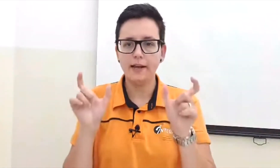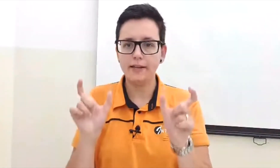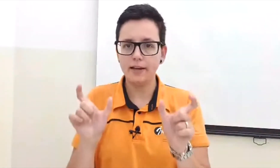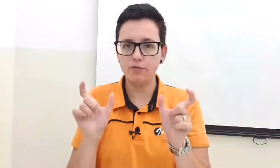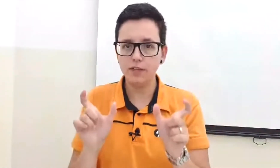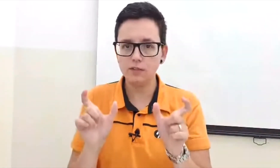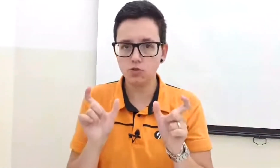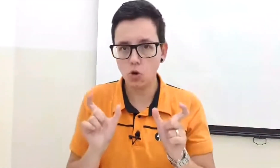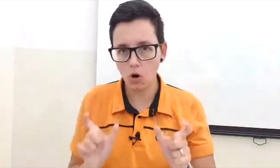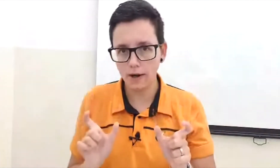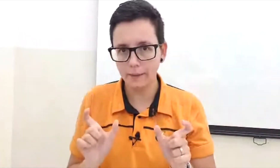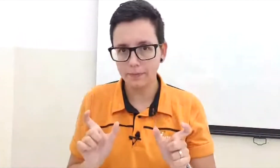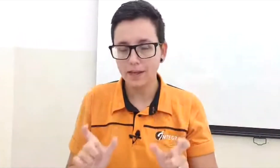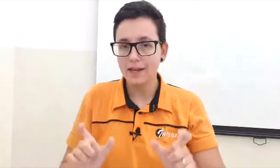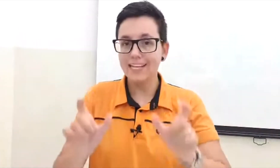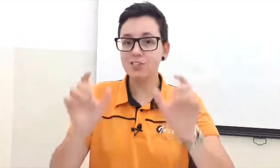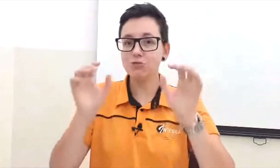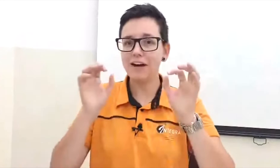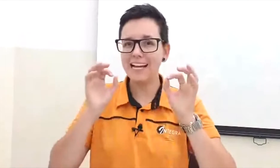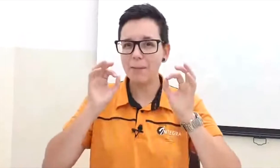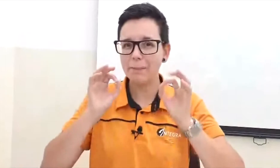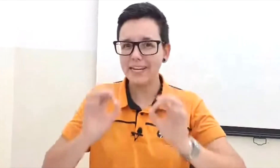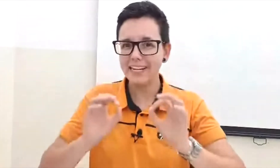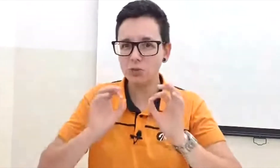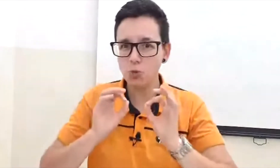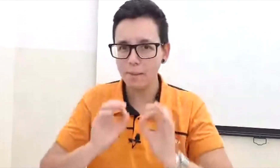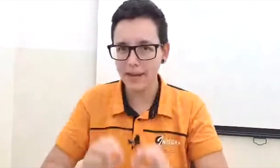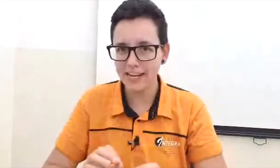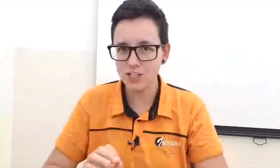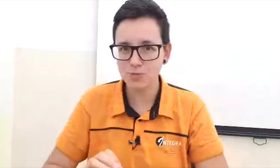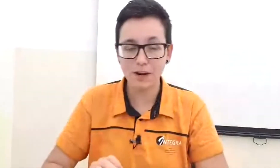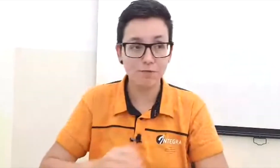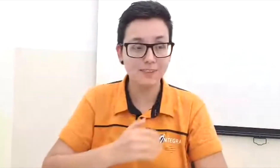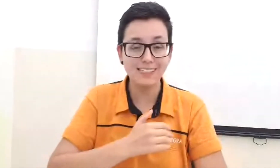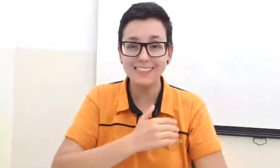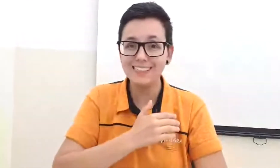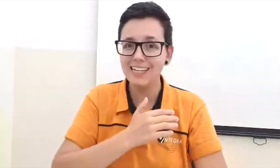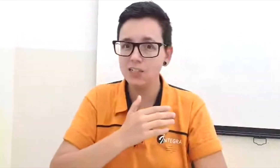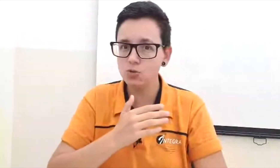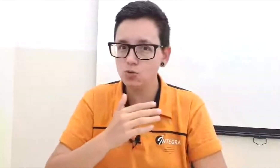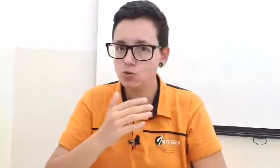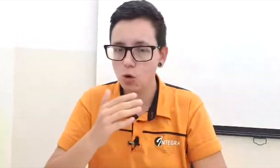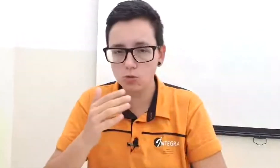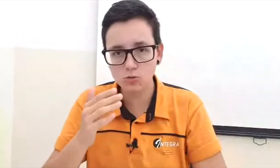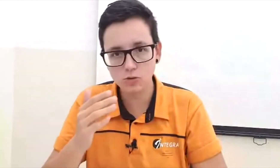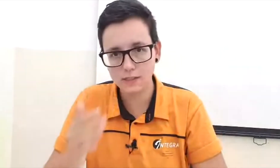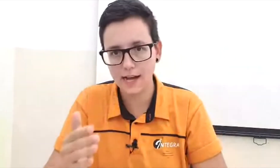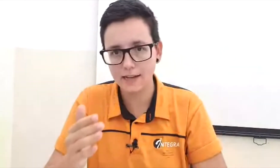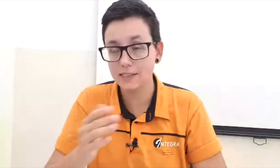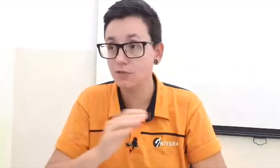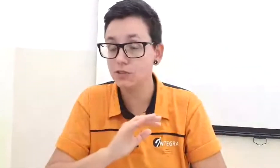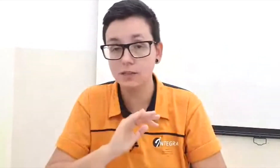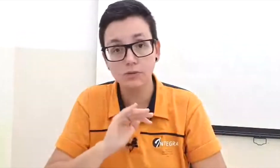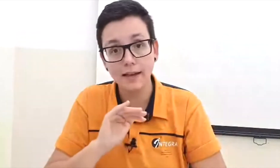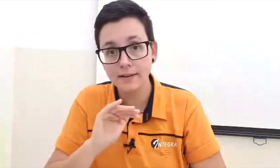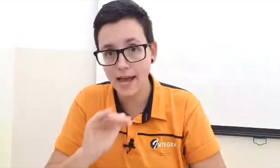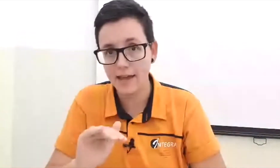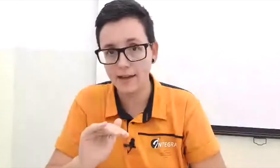ele vira escola, isso vai abrir a tua mente para fazer tantos outros sinais que você não tem ideia.